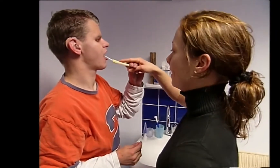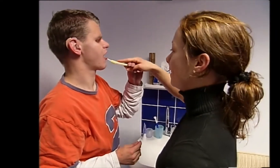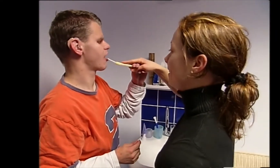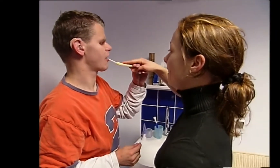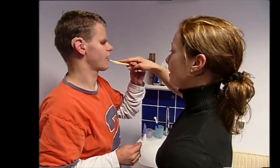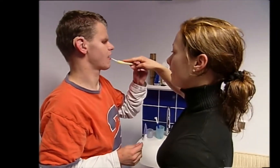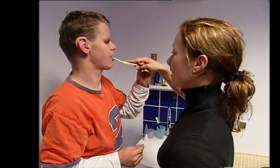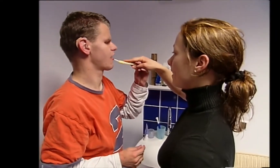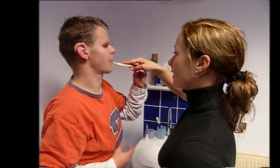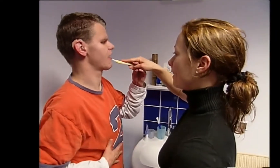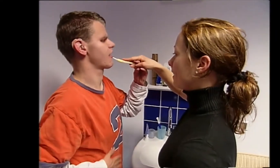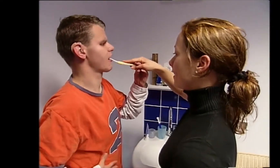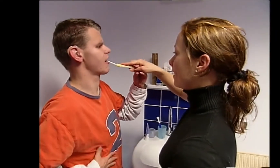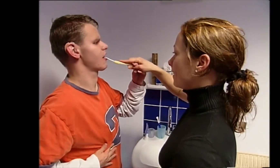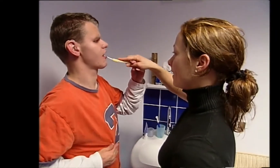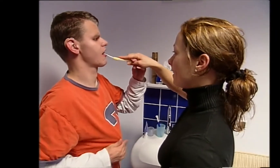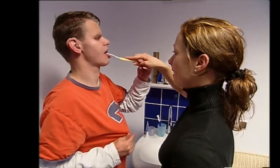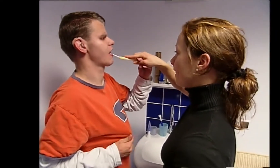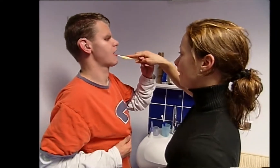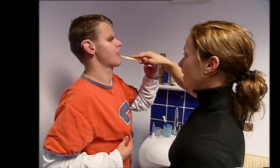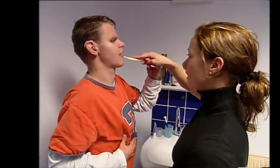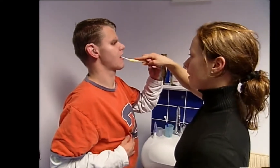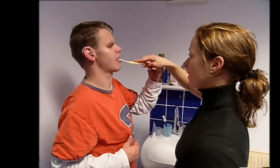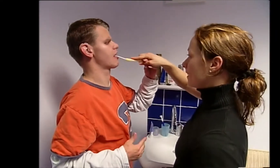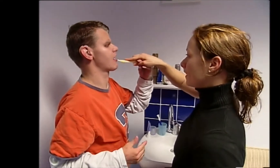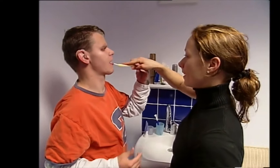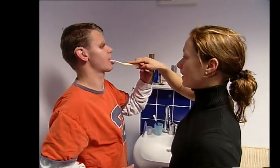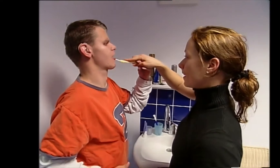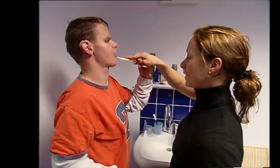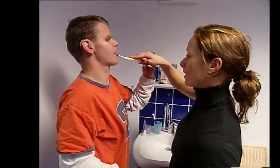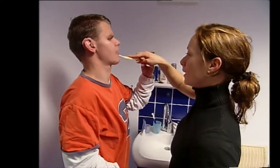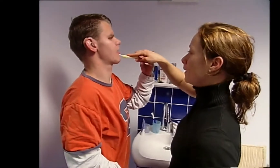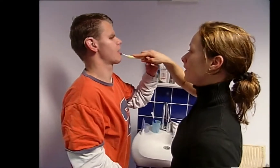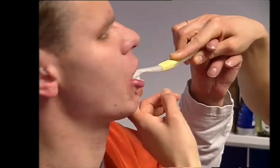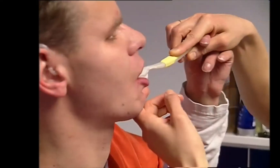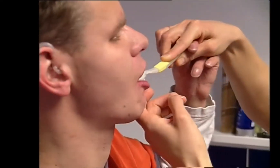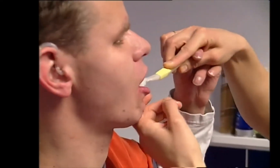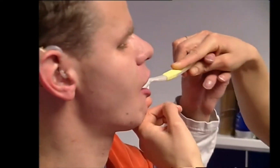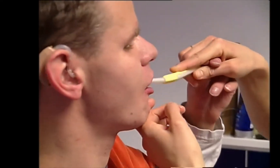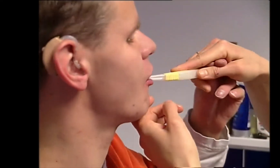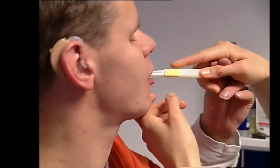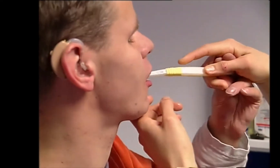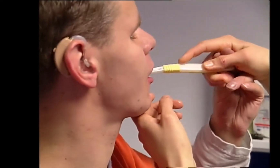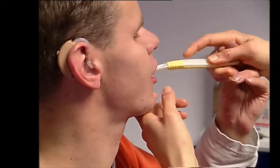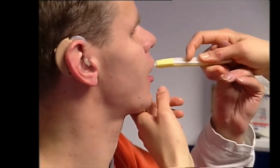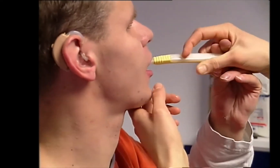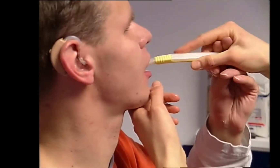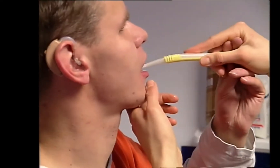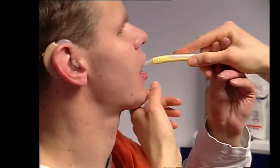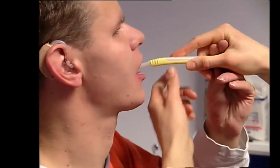hen zijn. Tastbaar, beschikbaar dus. Ik voel wat je bedoelt. In de communicatiegroepen proberen